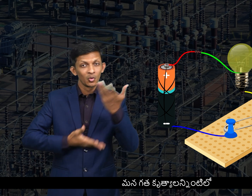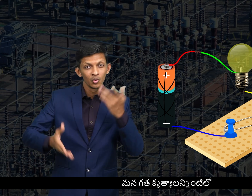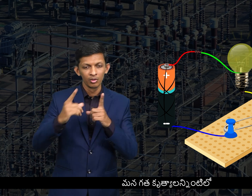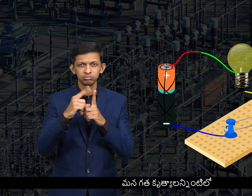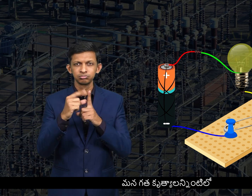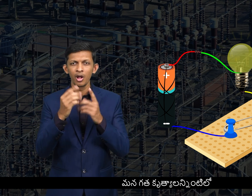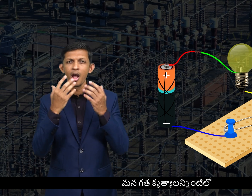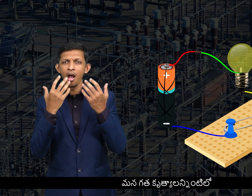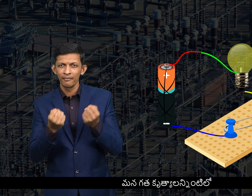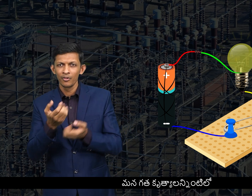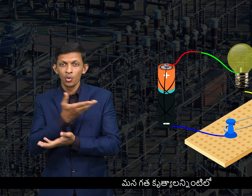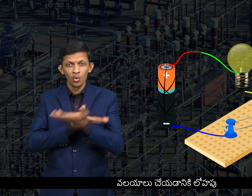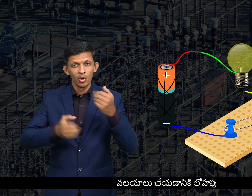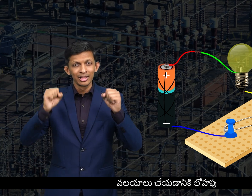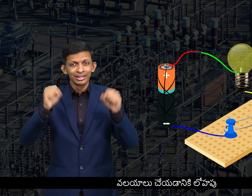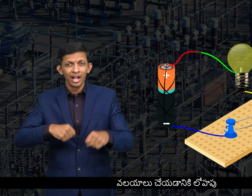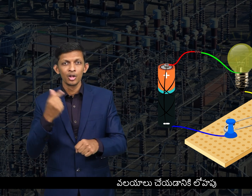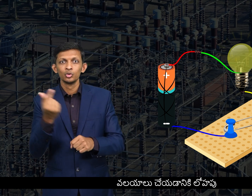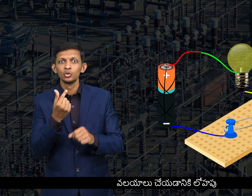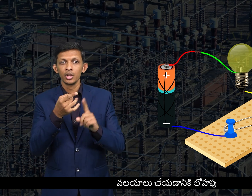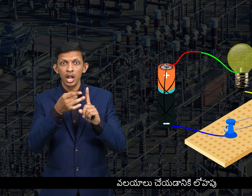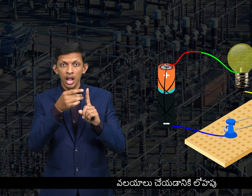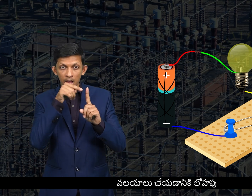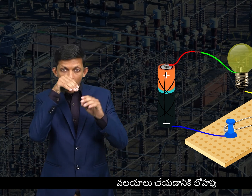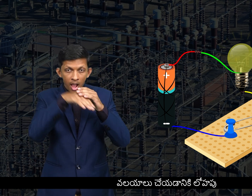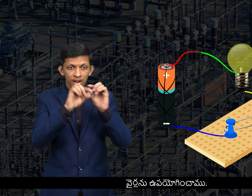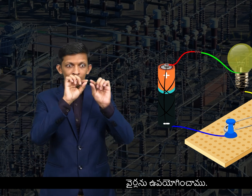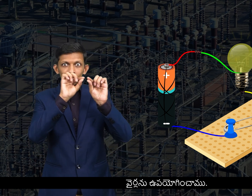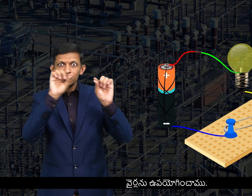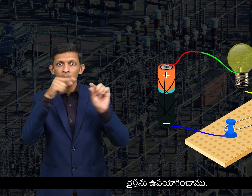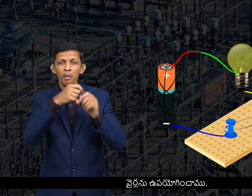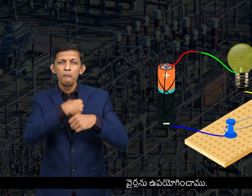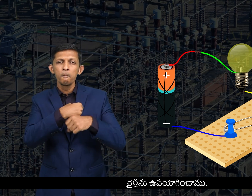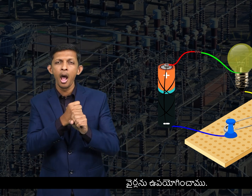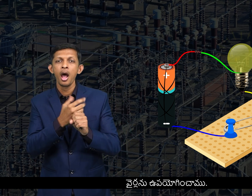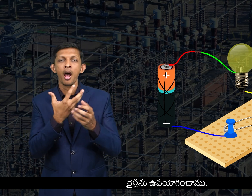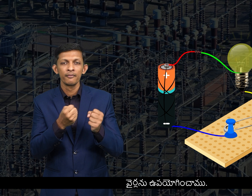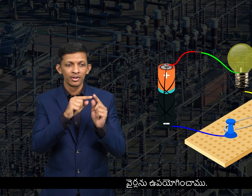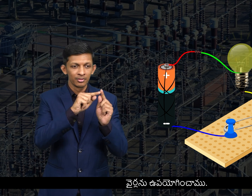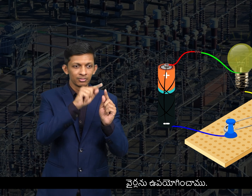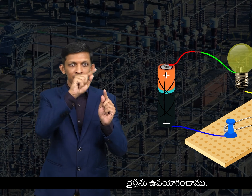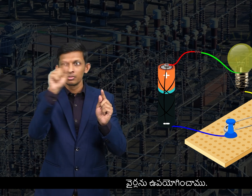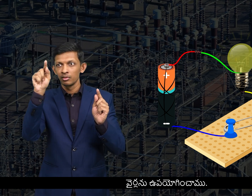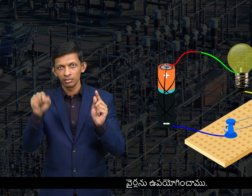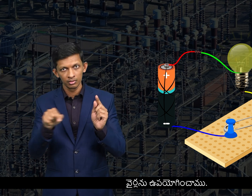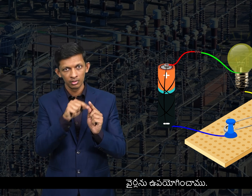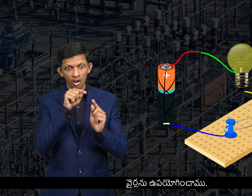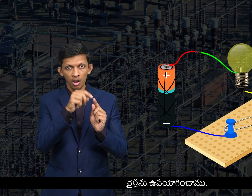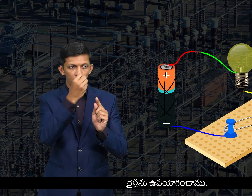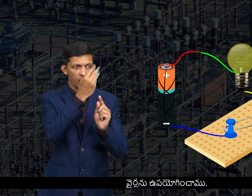మన గత కృత్యాలన్నింటిలో వలయాలు చేయడానికి లోహపు వైర్లను ఉపయోగించాం.